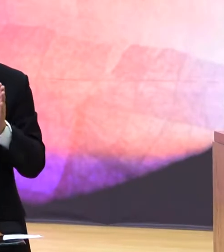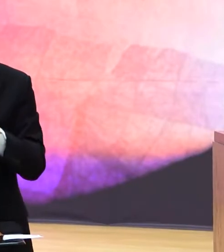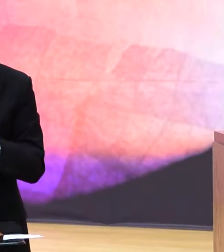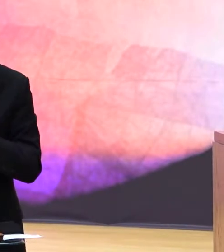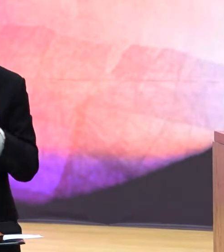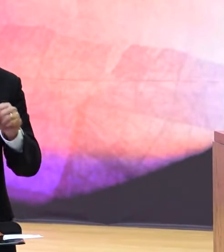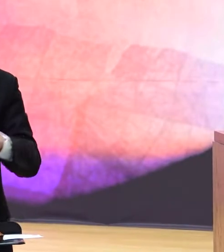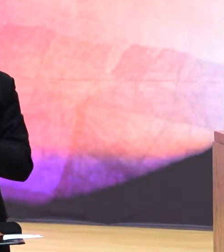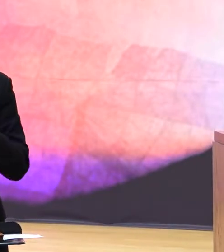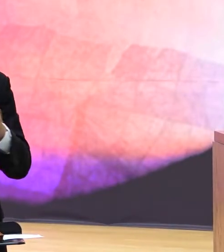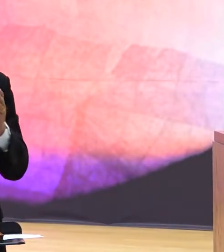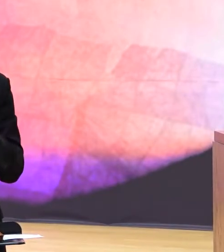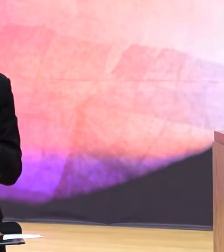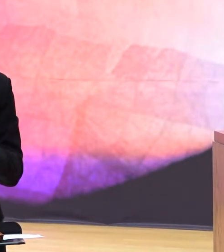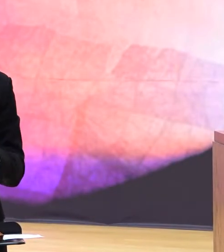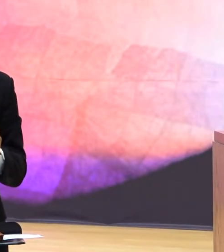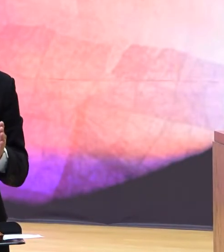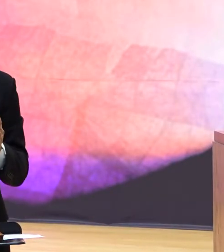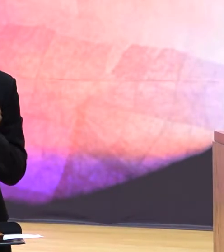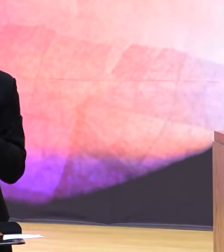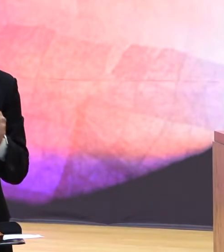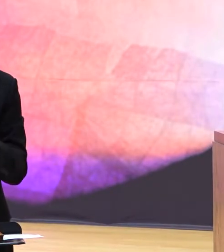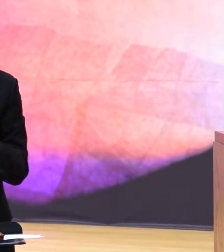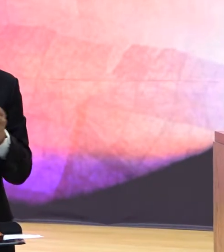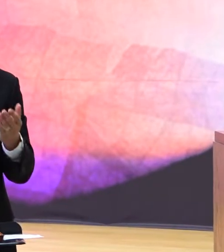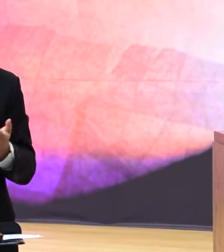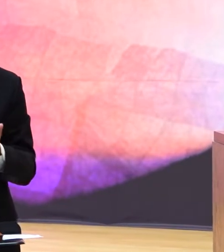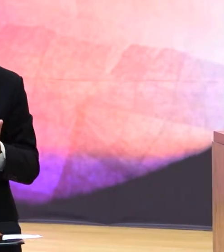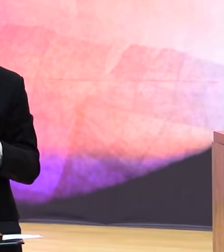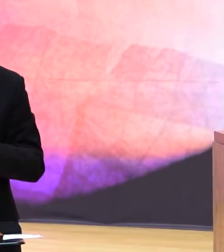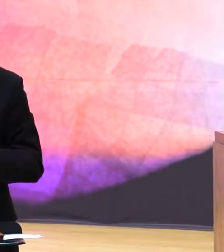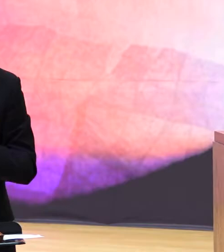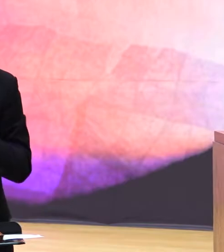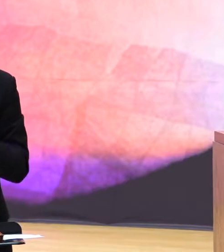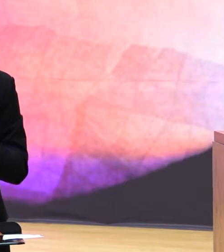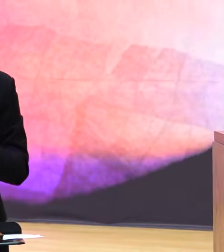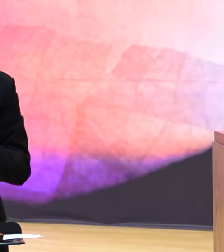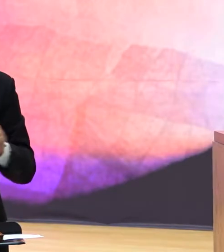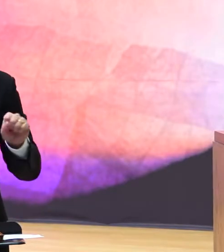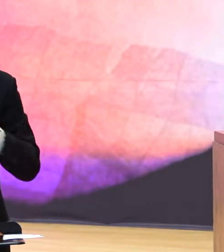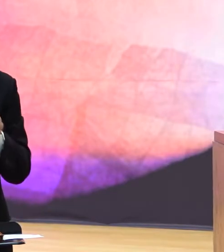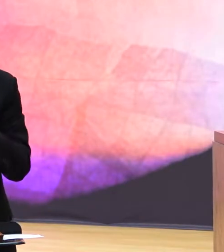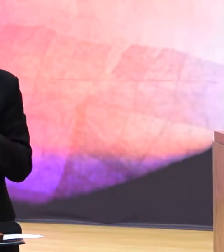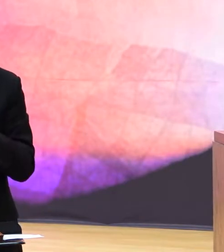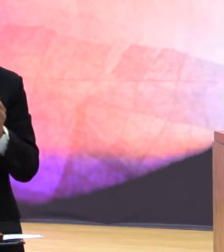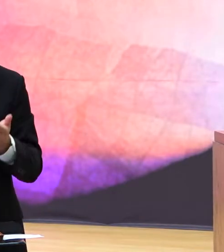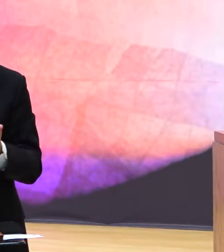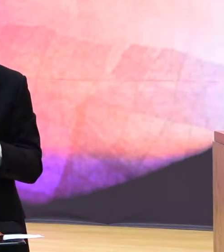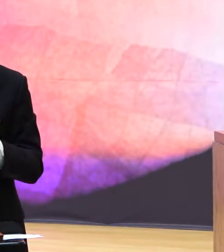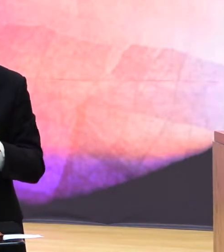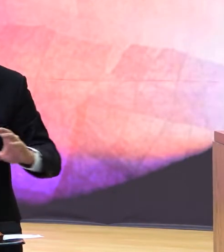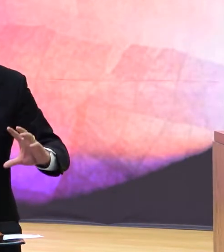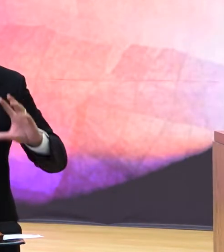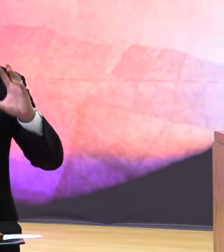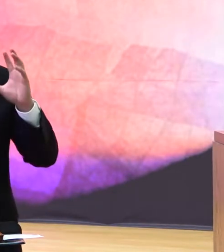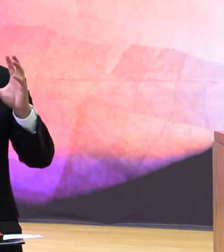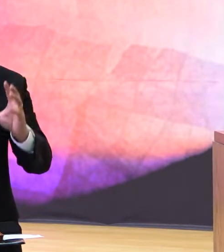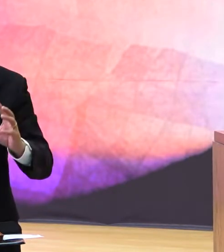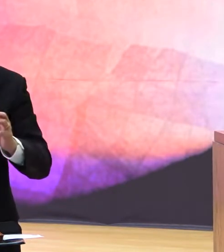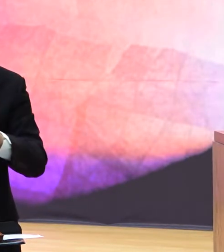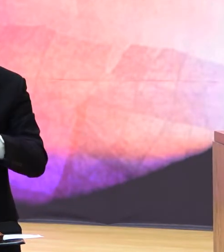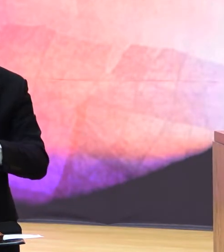자유가 선포되도록 하나님 역사하여 주시옵소서. 이 모든 과정 주님께서 역사해 주시고 온 세계의 지구촌이 함께